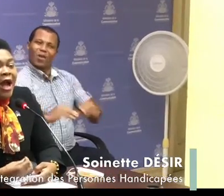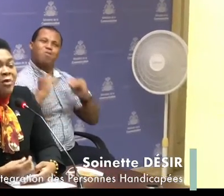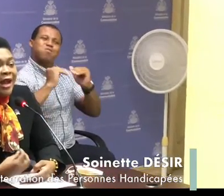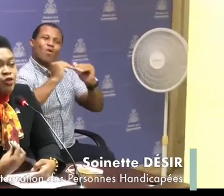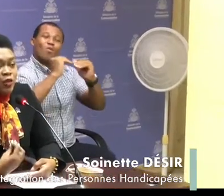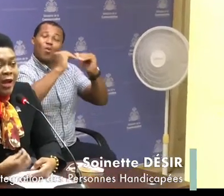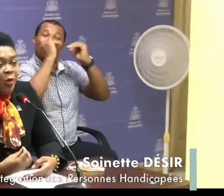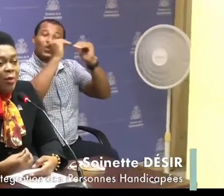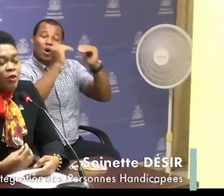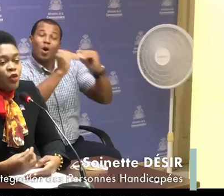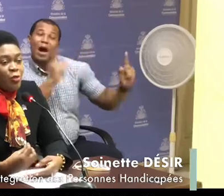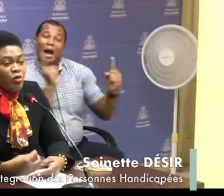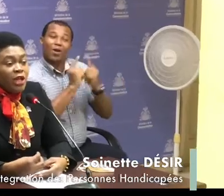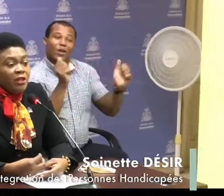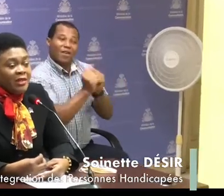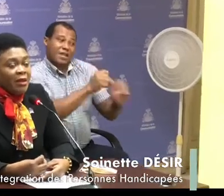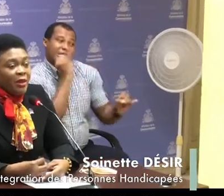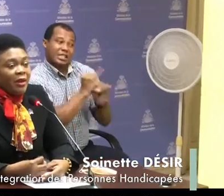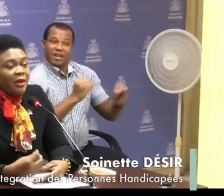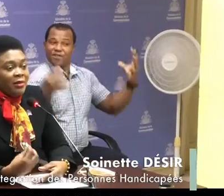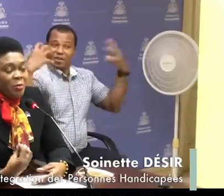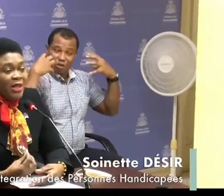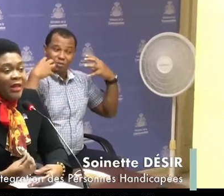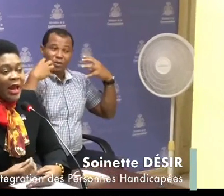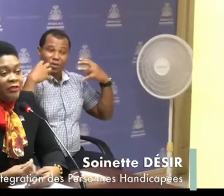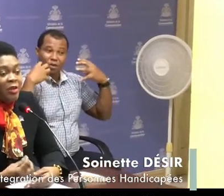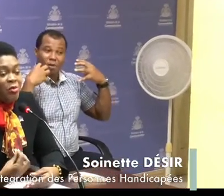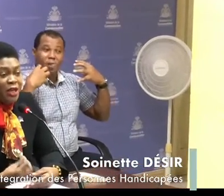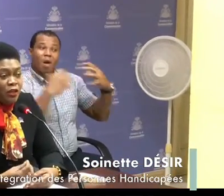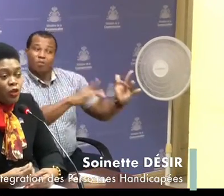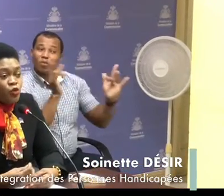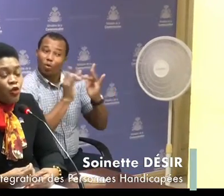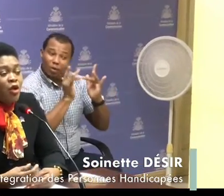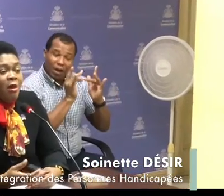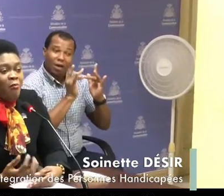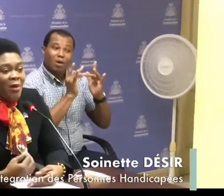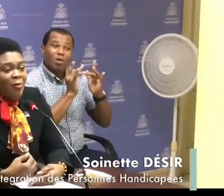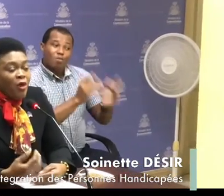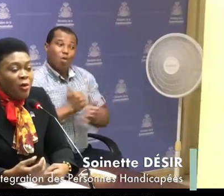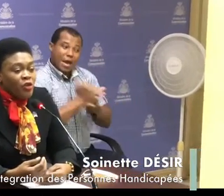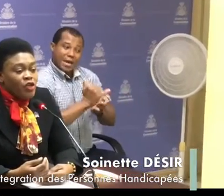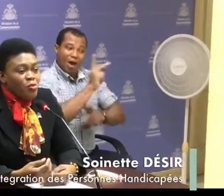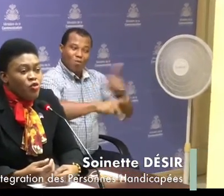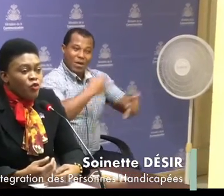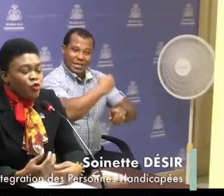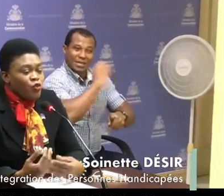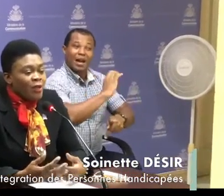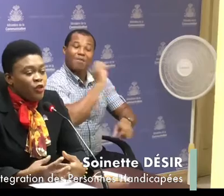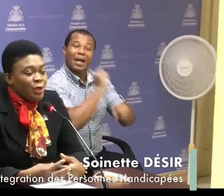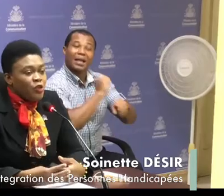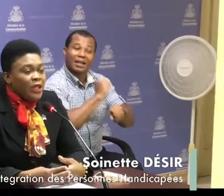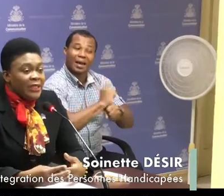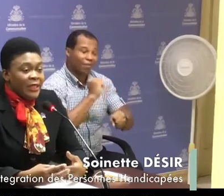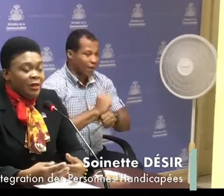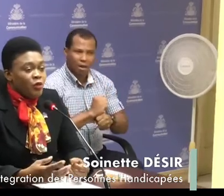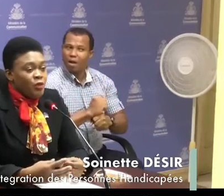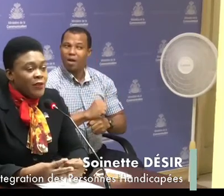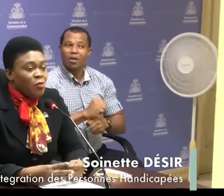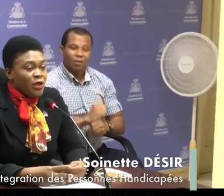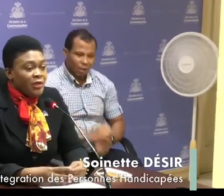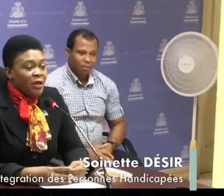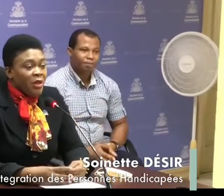pour application de la loi. Parce que les gens qui sont handicapés, depuis les qualifiés, bien entendu, pas pour embaucher moun sous base de médiocrité